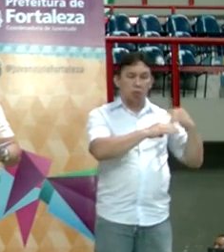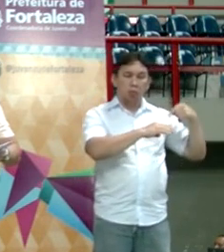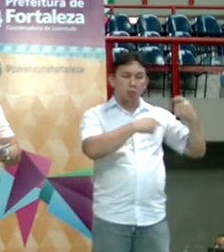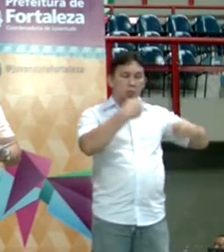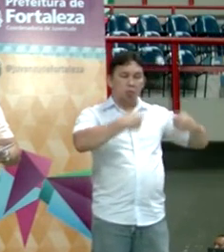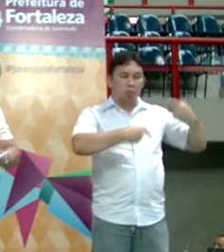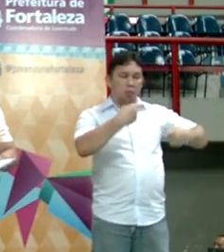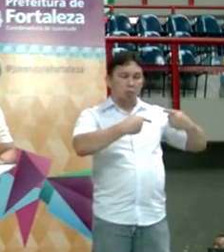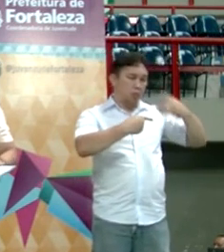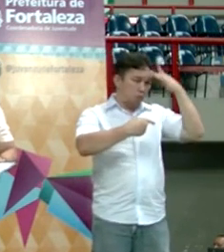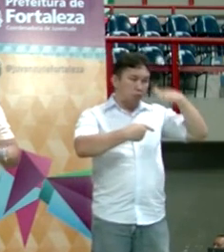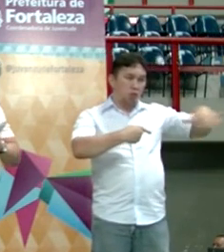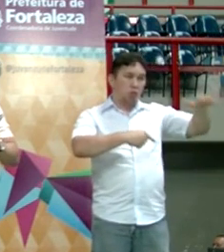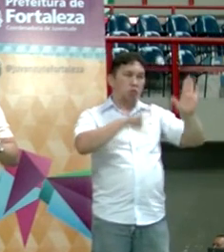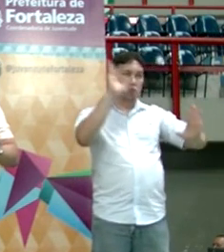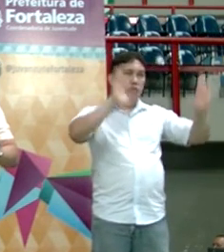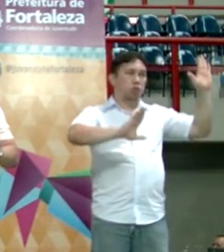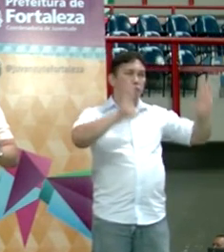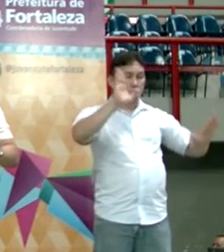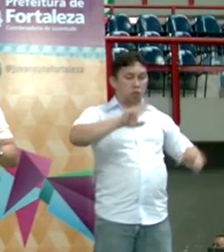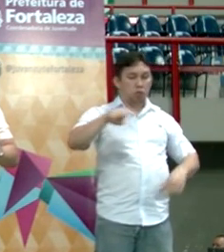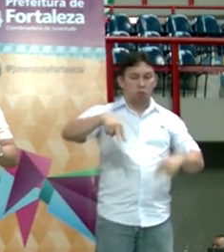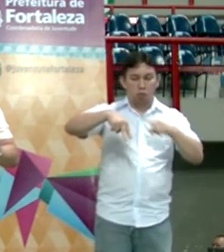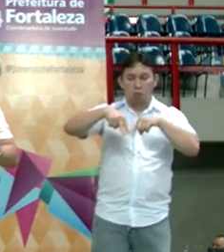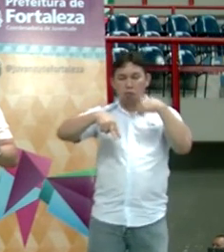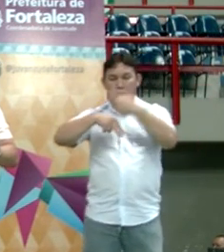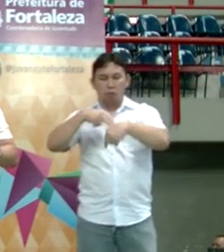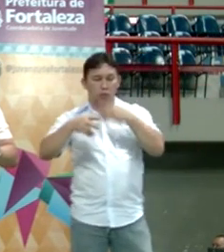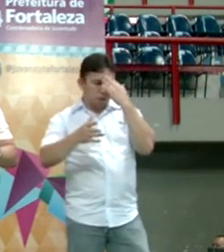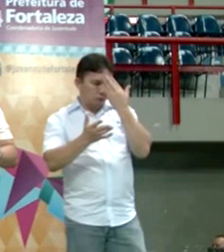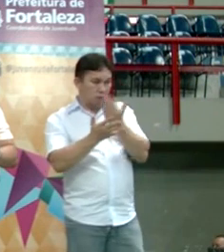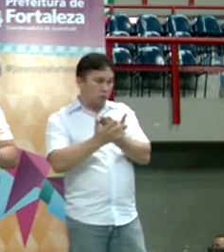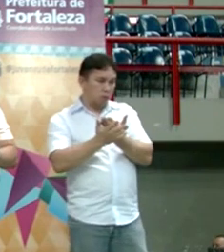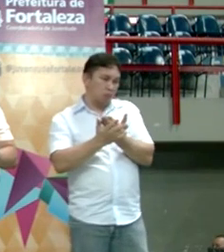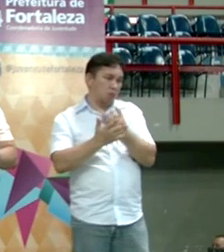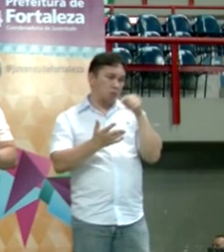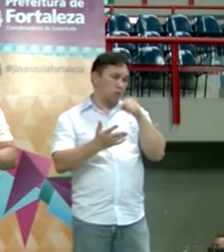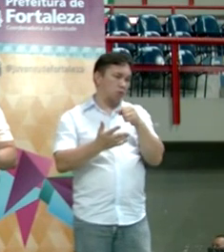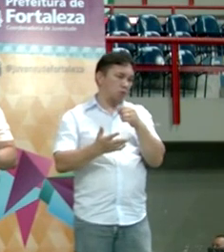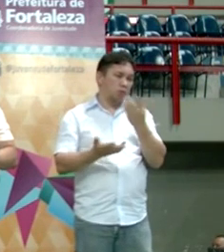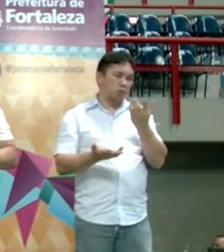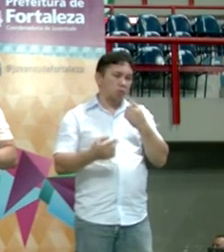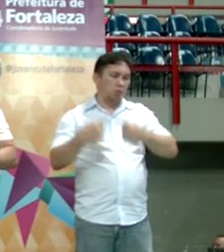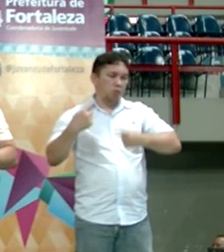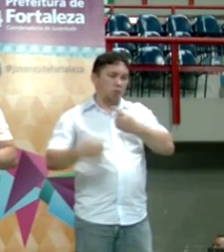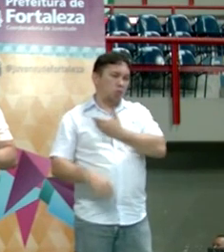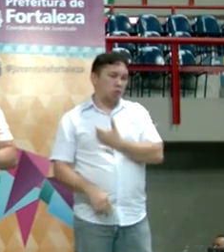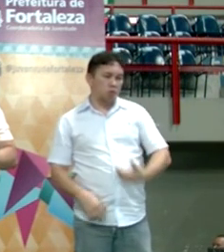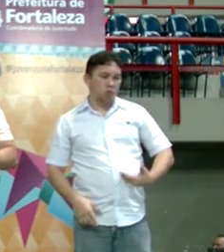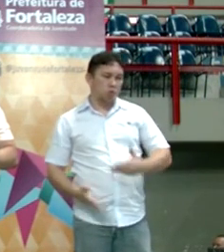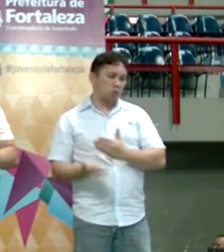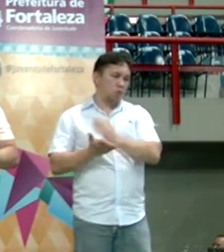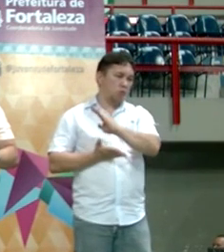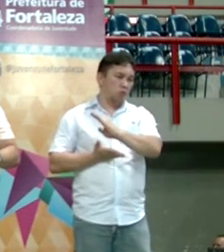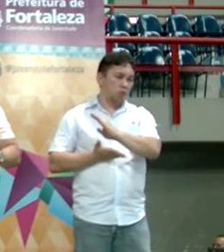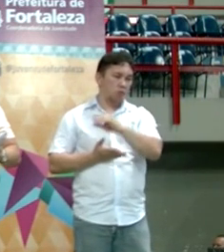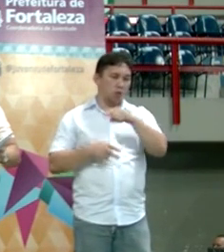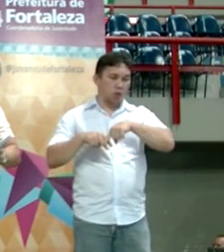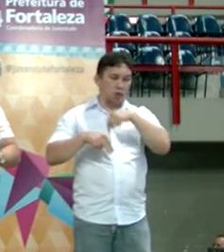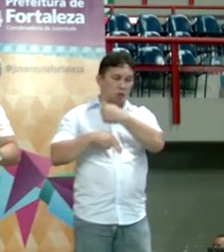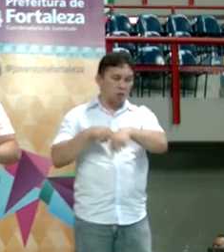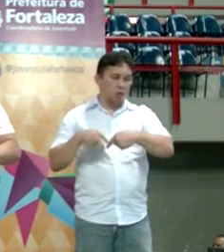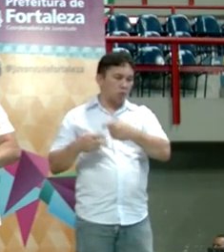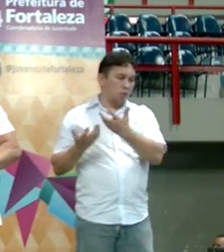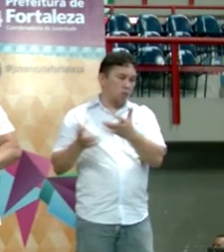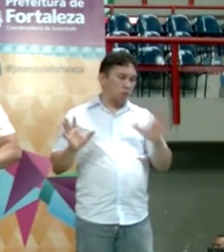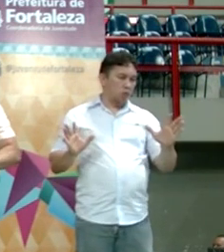governo popular. O anarquismo não acredita em governos, tá certo? O anarquismo é contra